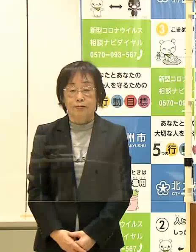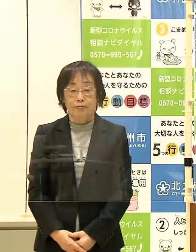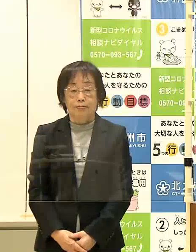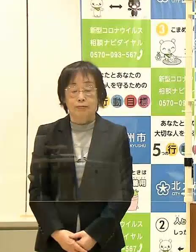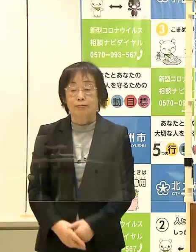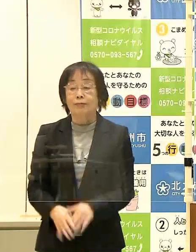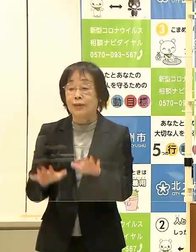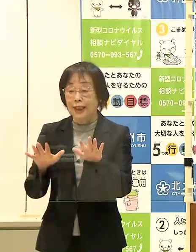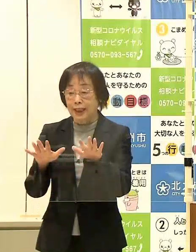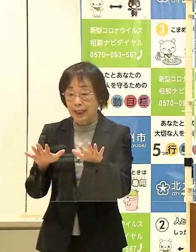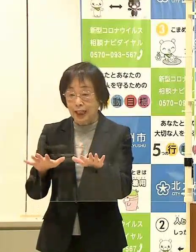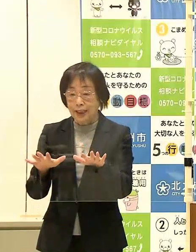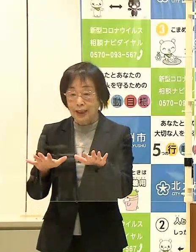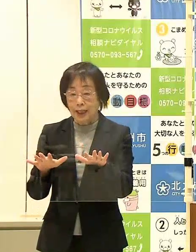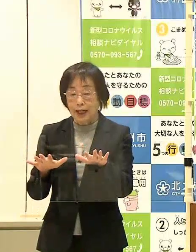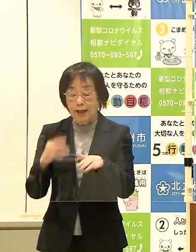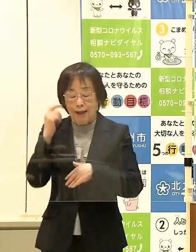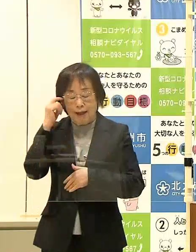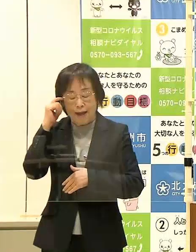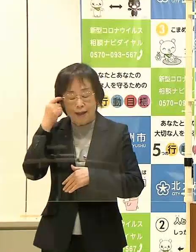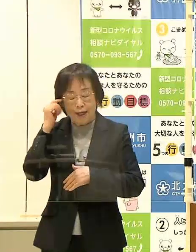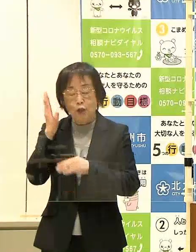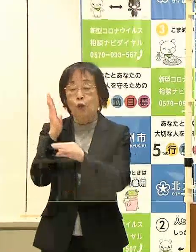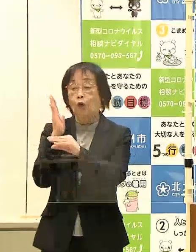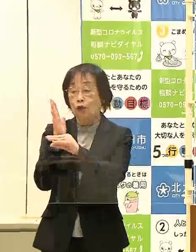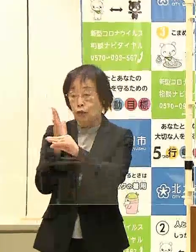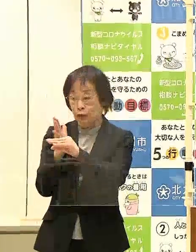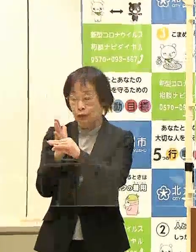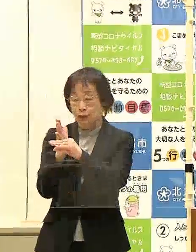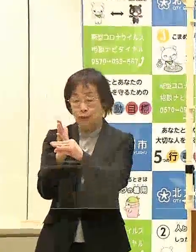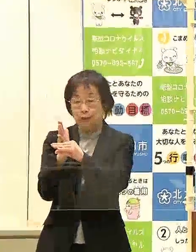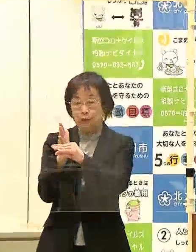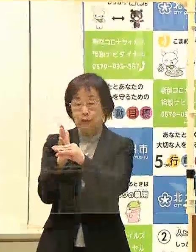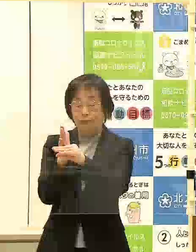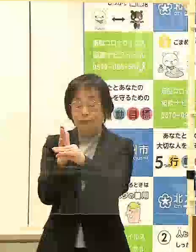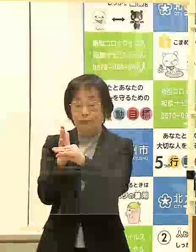現在あのペン途中であります